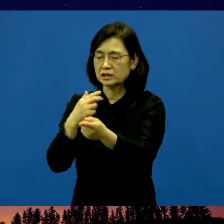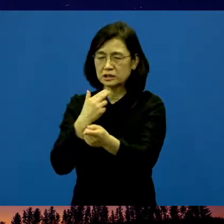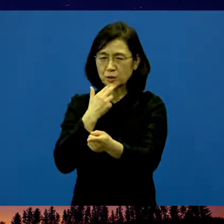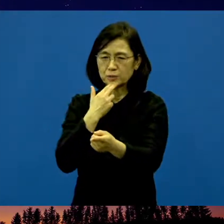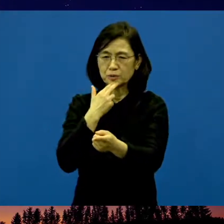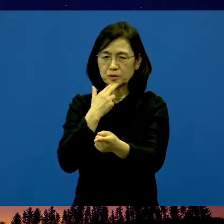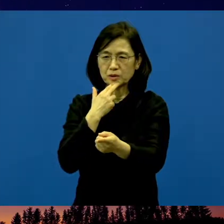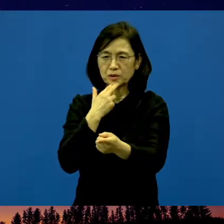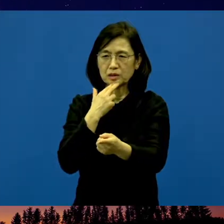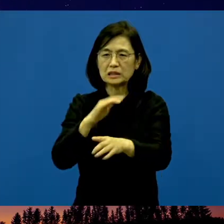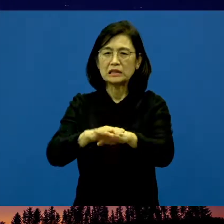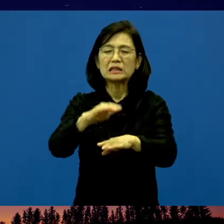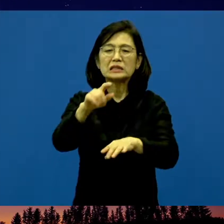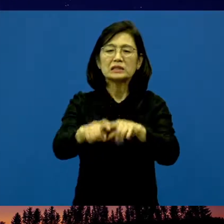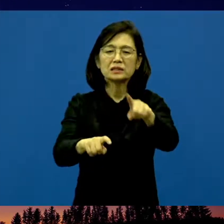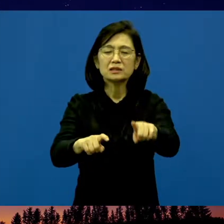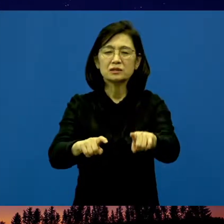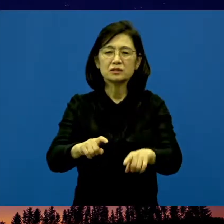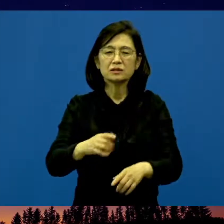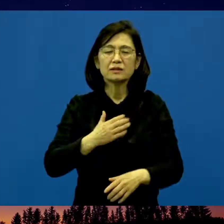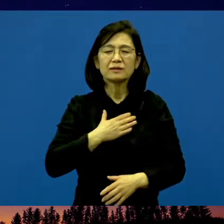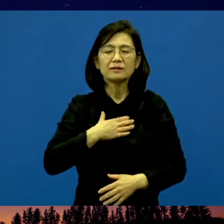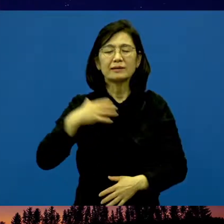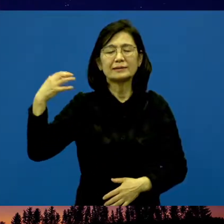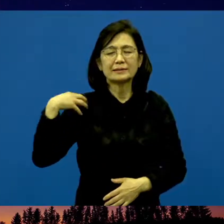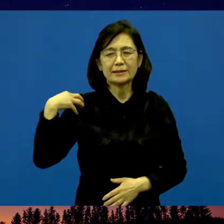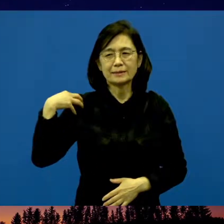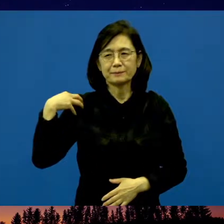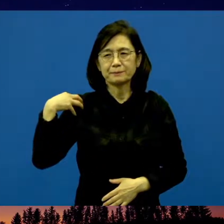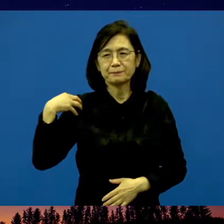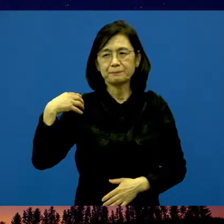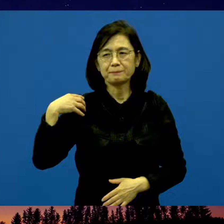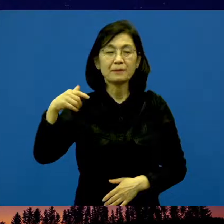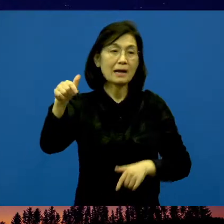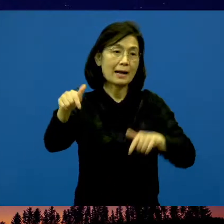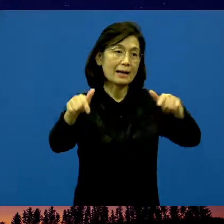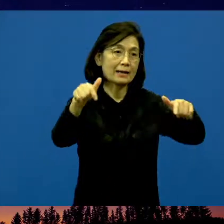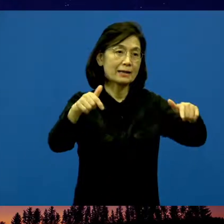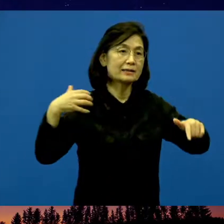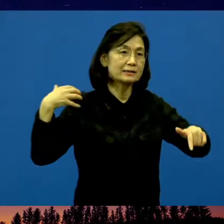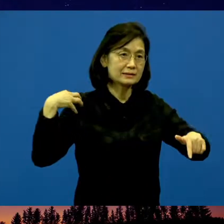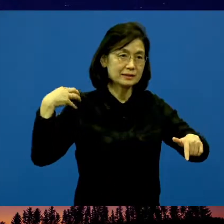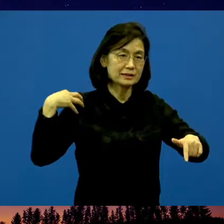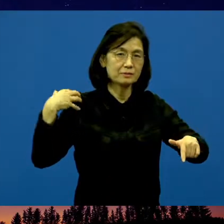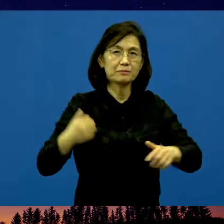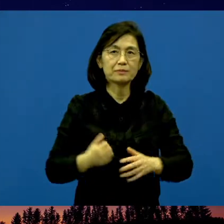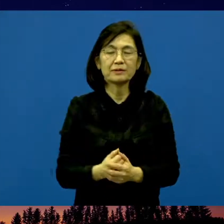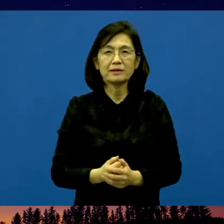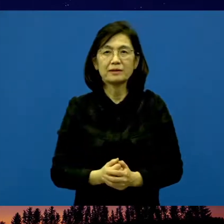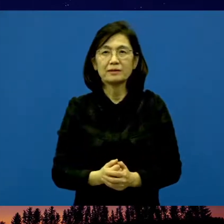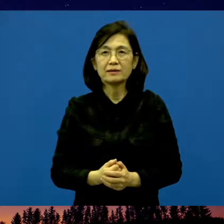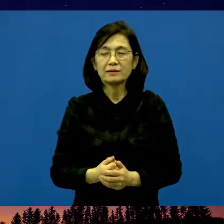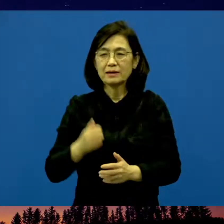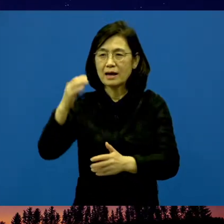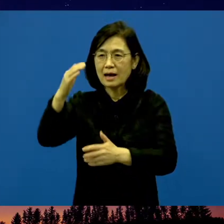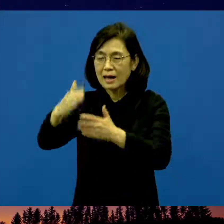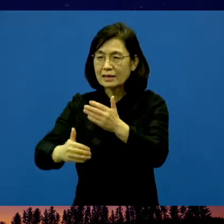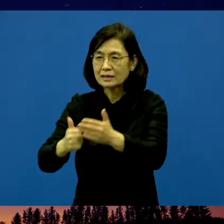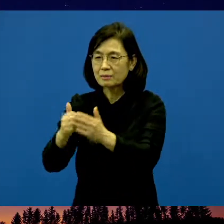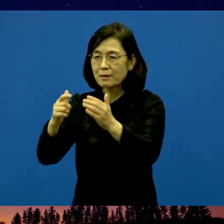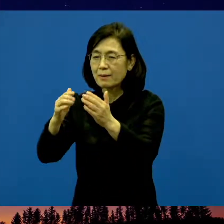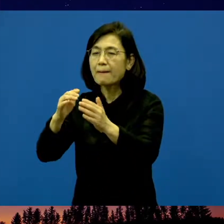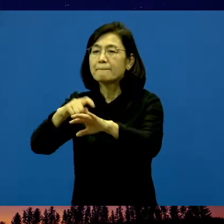마음을 우리에게 불어주시는 것은 하나님이 하시는데, 그 소원에 반응하고 행동하는 것은 우리가 해야 된다는 거예요.